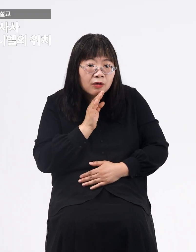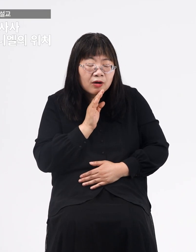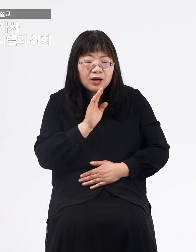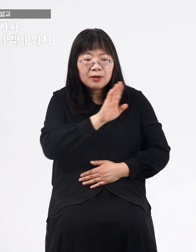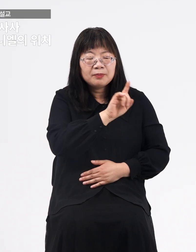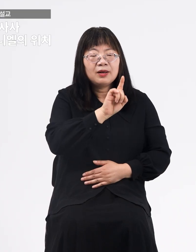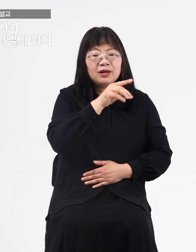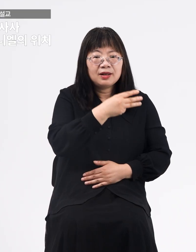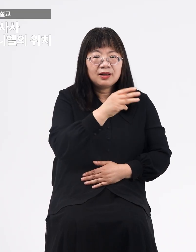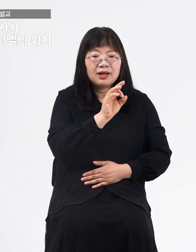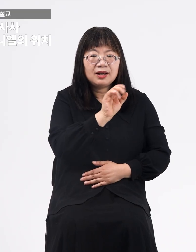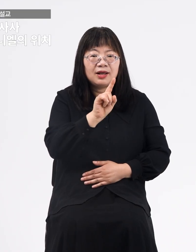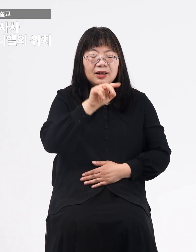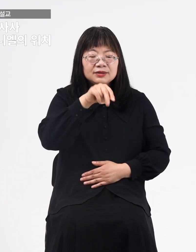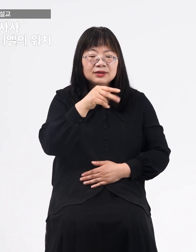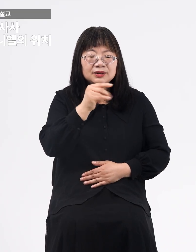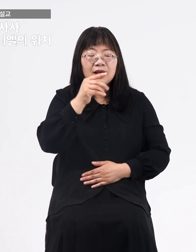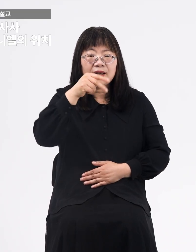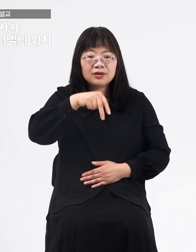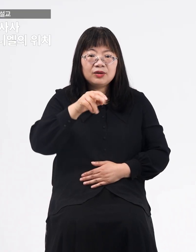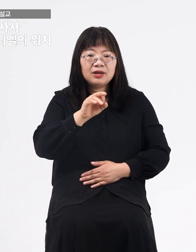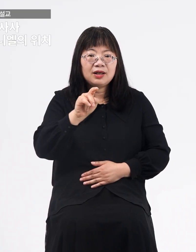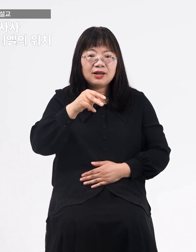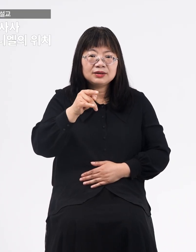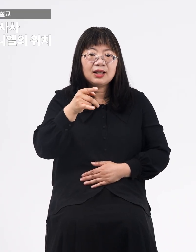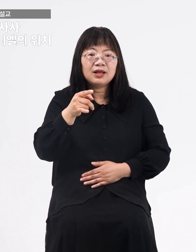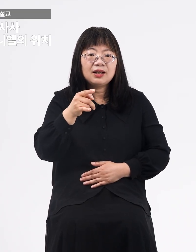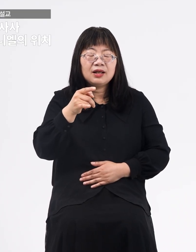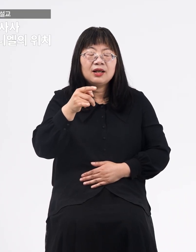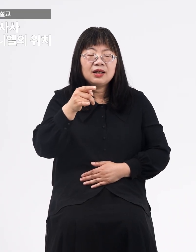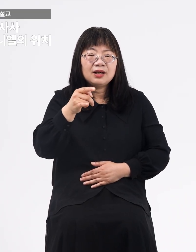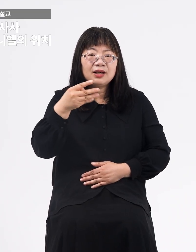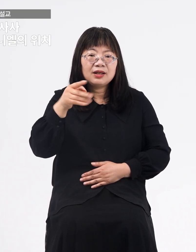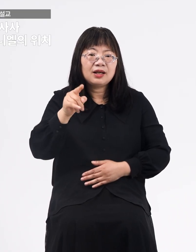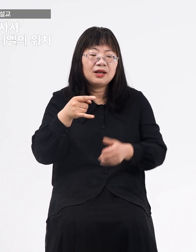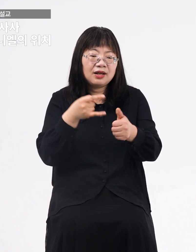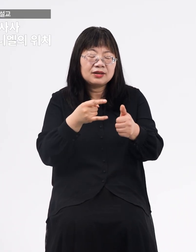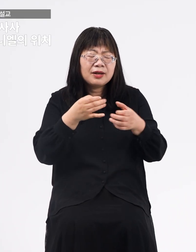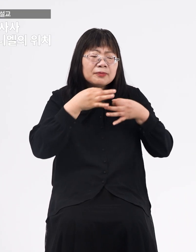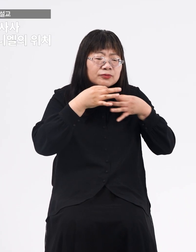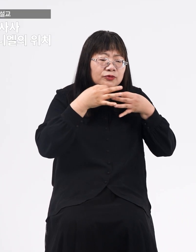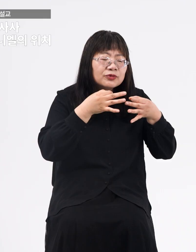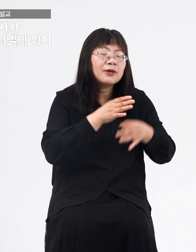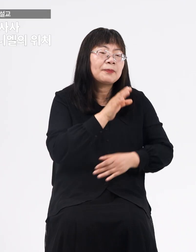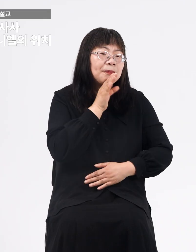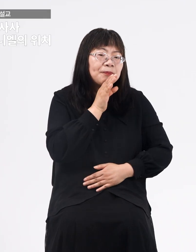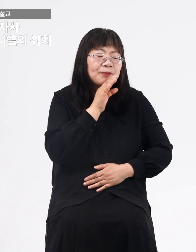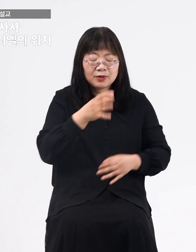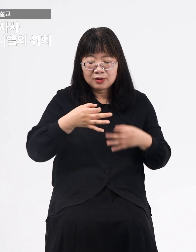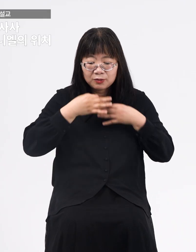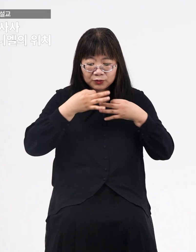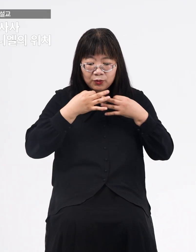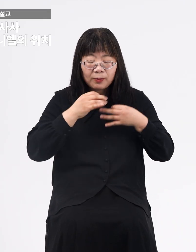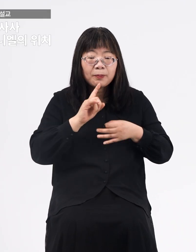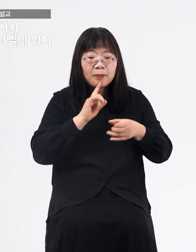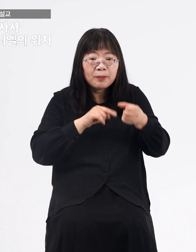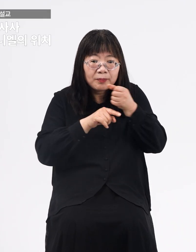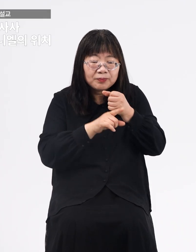바알과 아스타롯이나 아세라에게 부르짖어야 옳아요. 그리고 여기 부르짖었다는